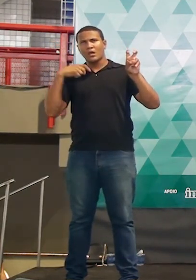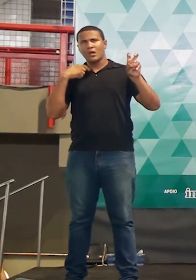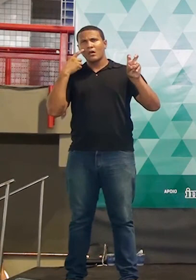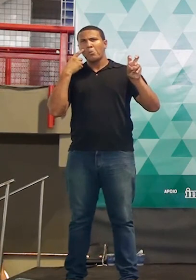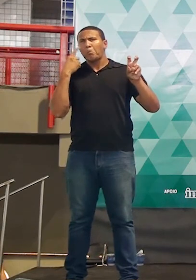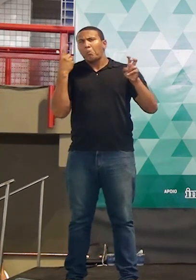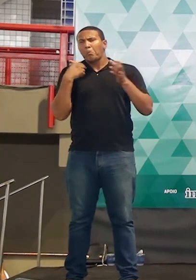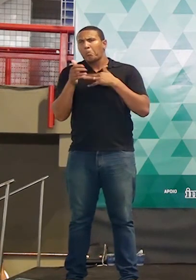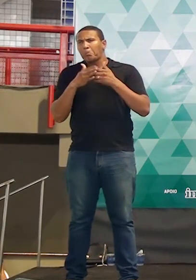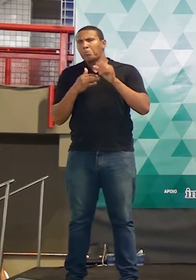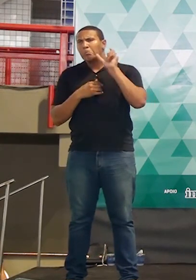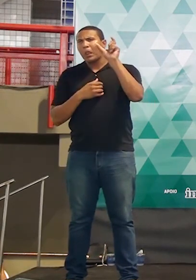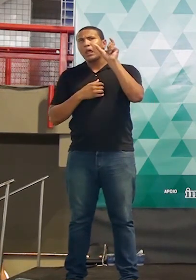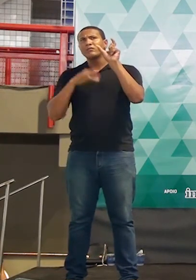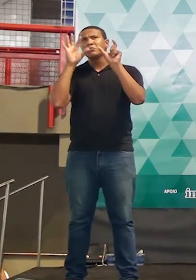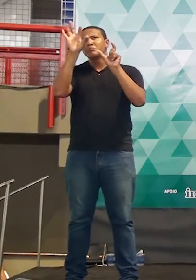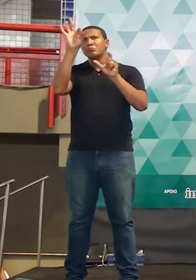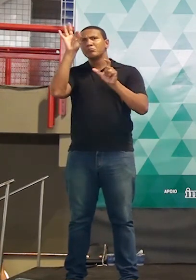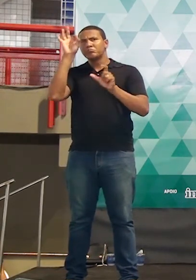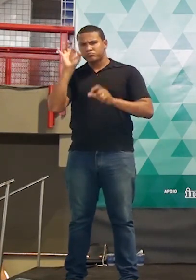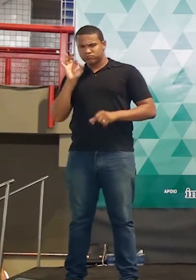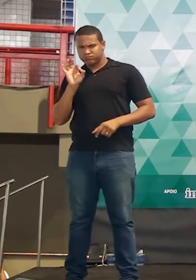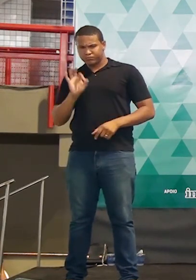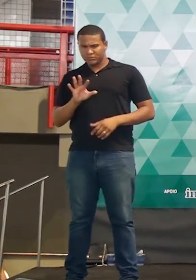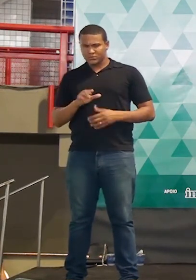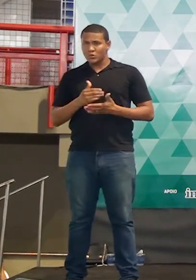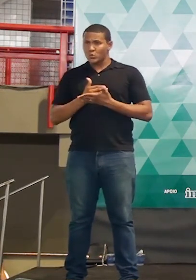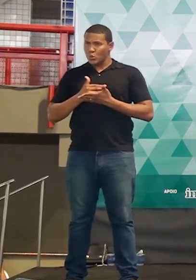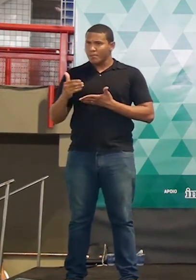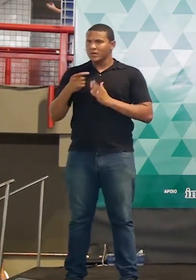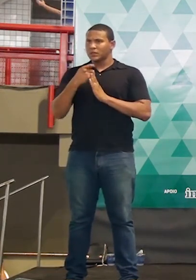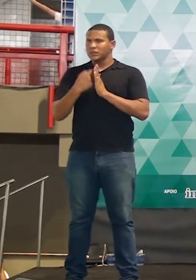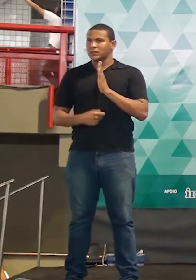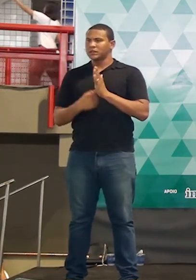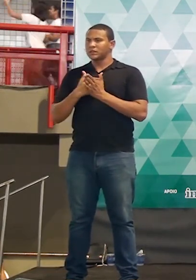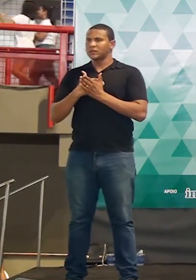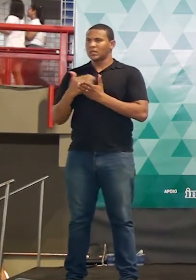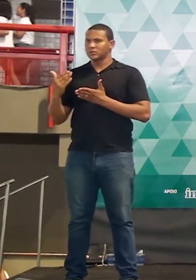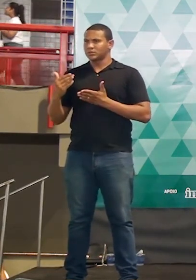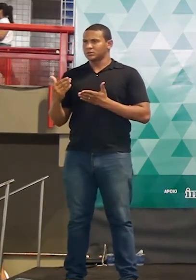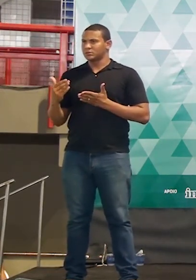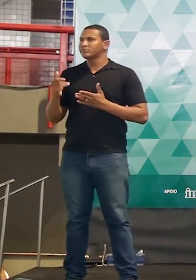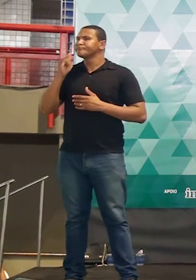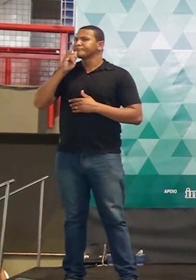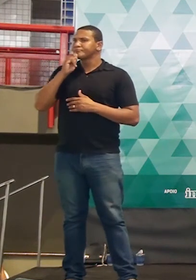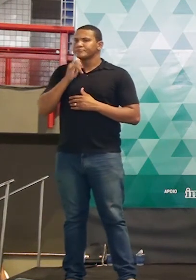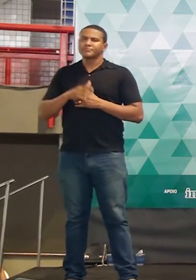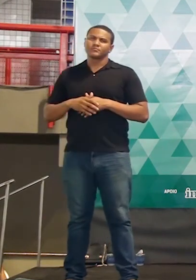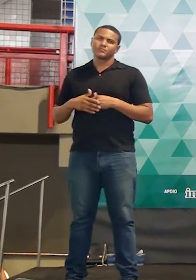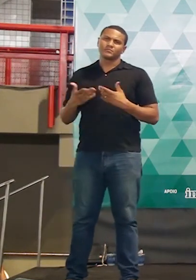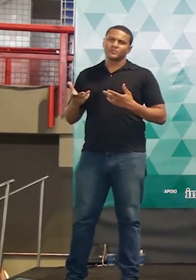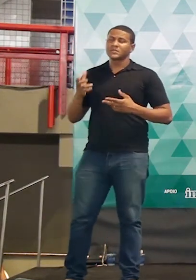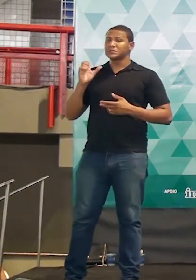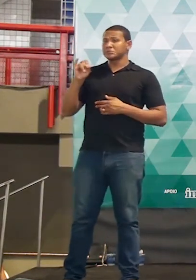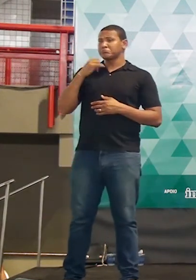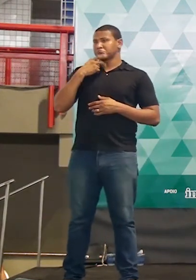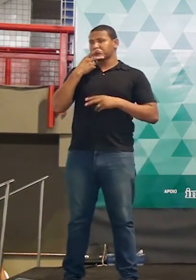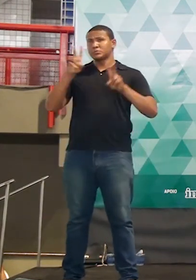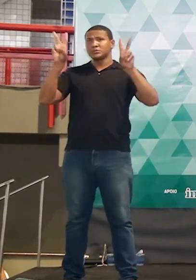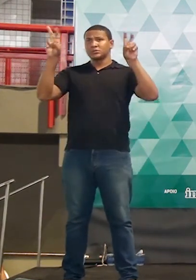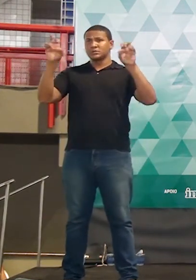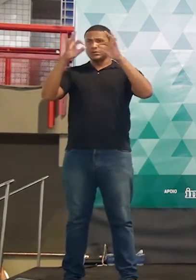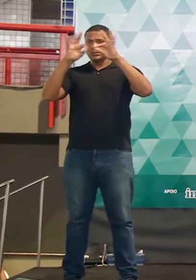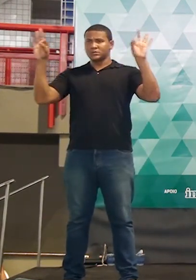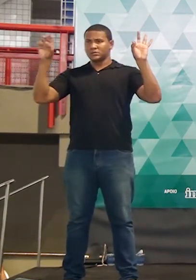do tema, qualquer uma delas, aí jogue para iniciar o seu texto, tá? Por exemplo, se você está falando